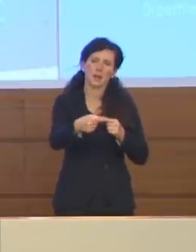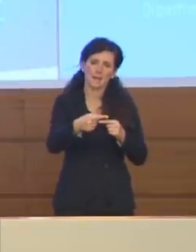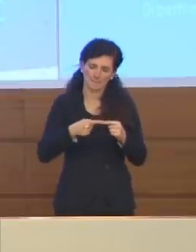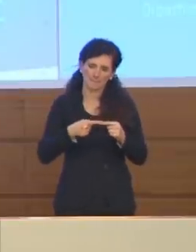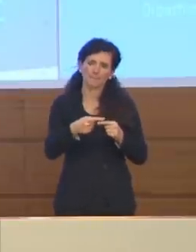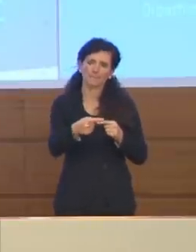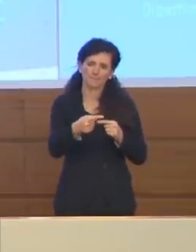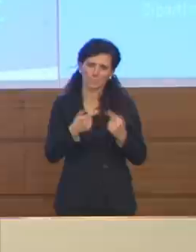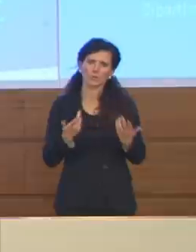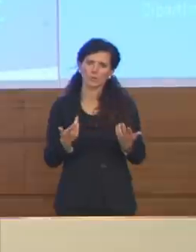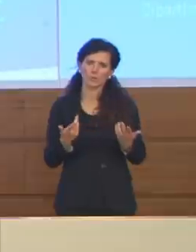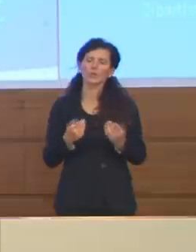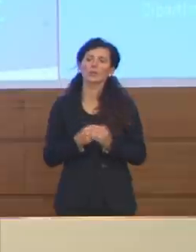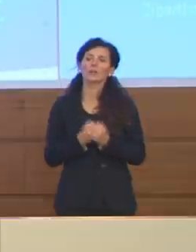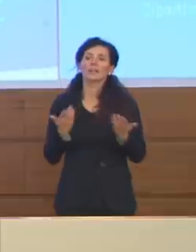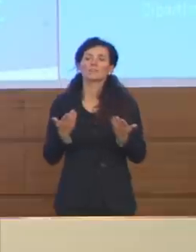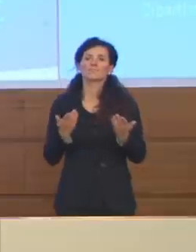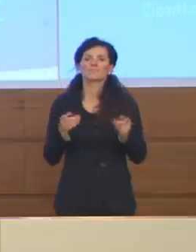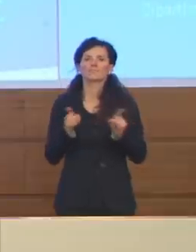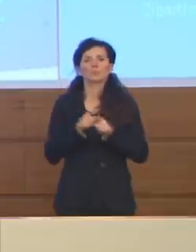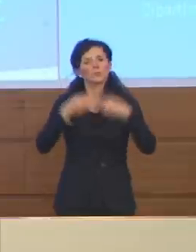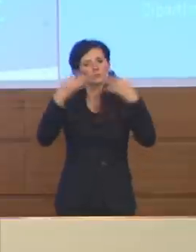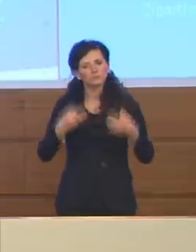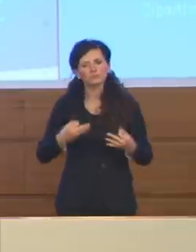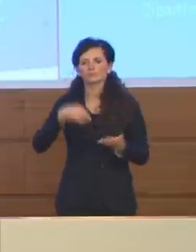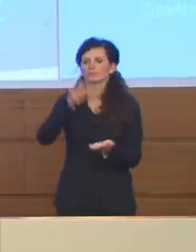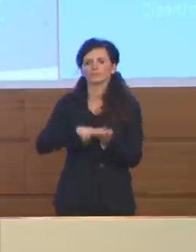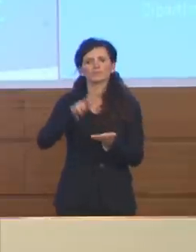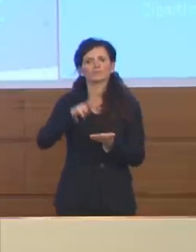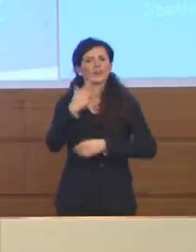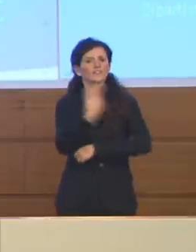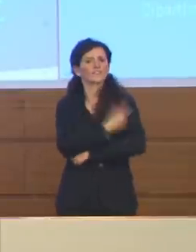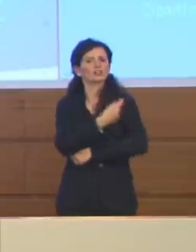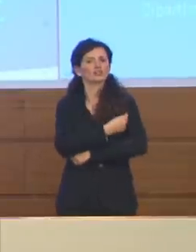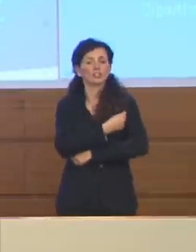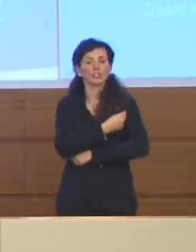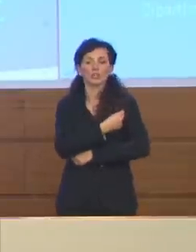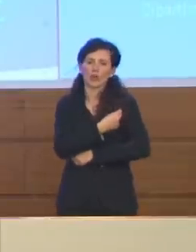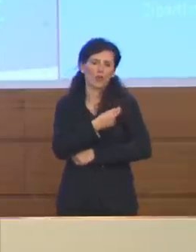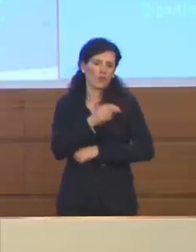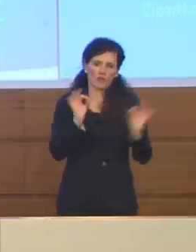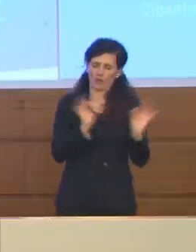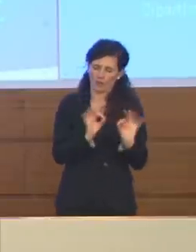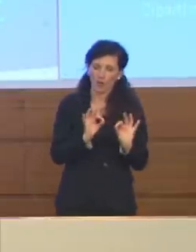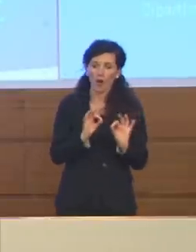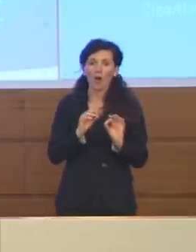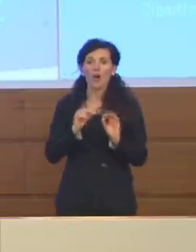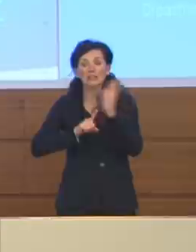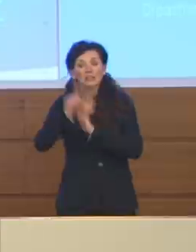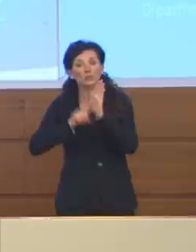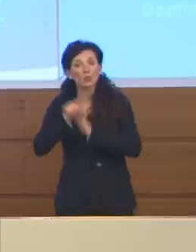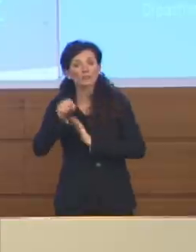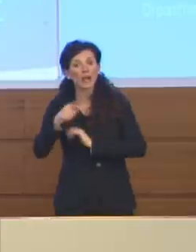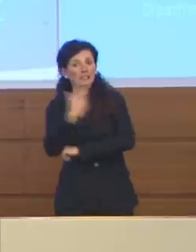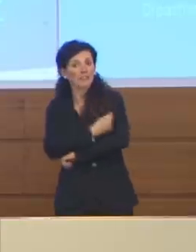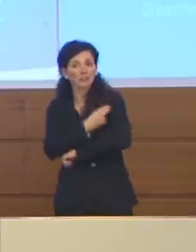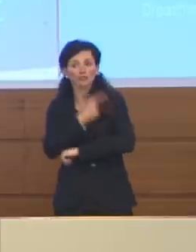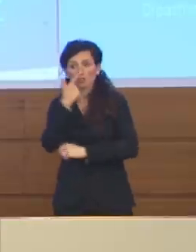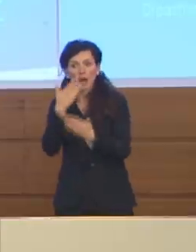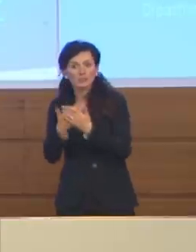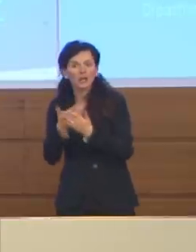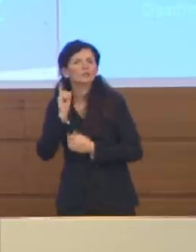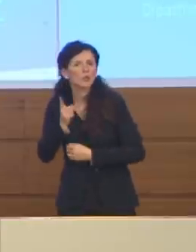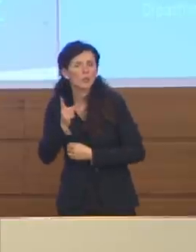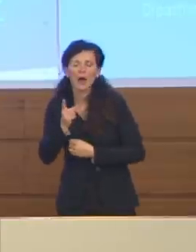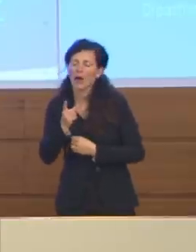domanda non definita a nella sua risposta quindi risolta se preferite di quanto